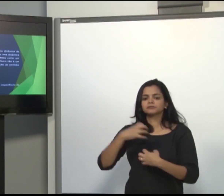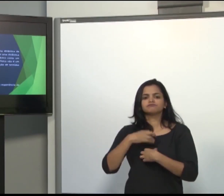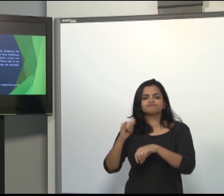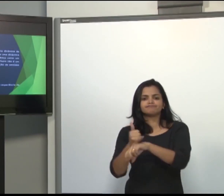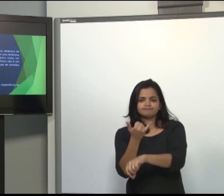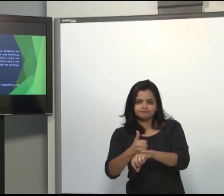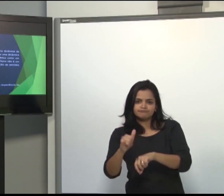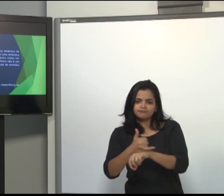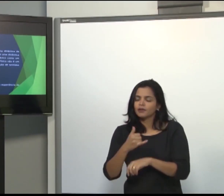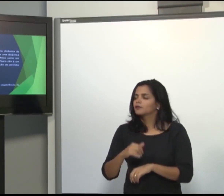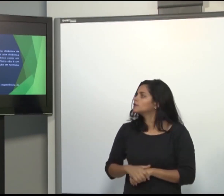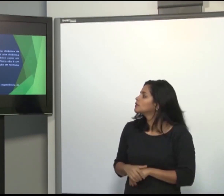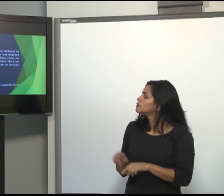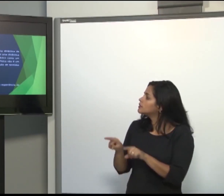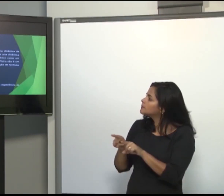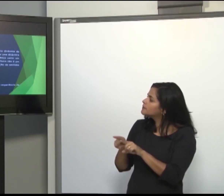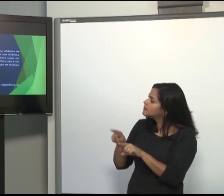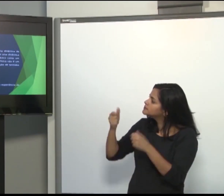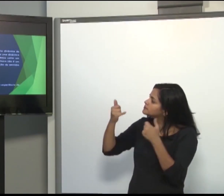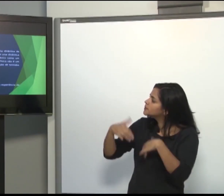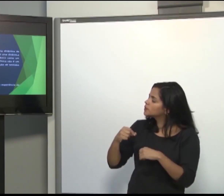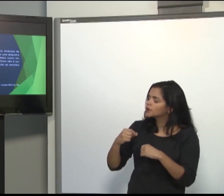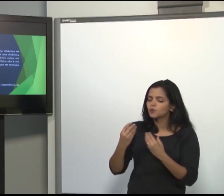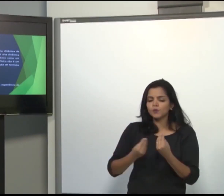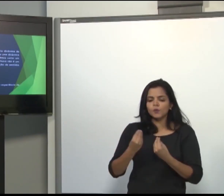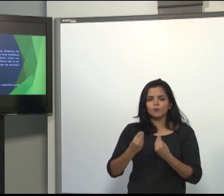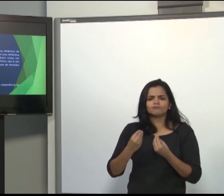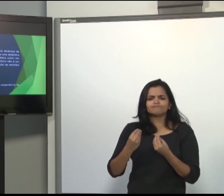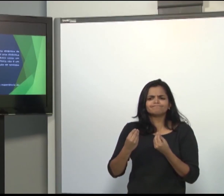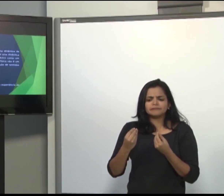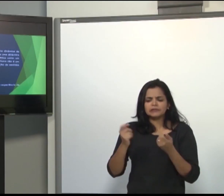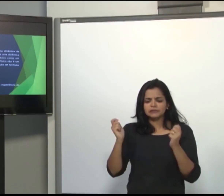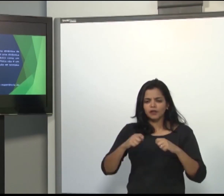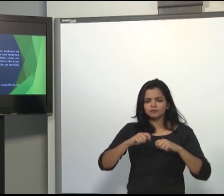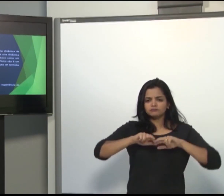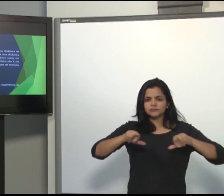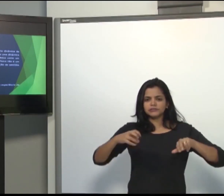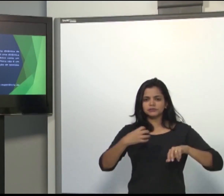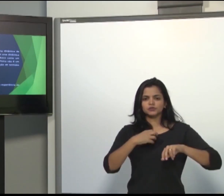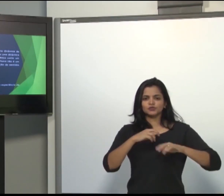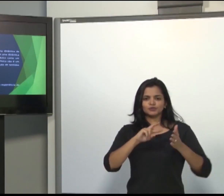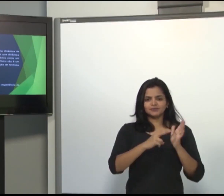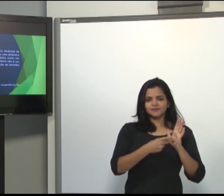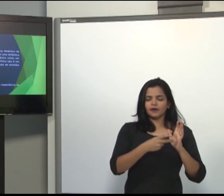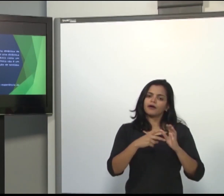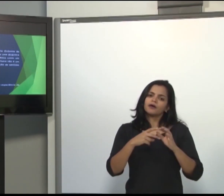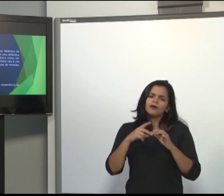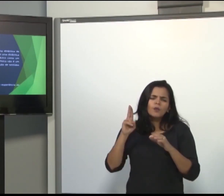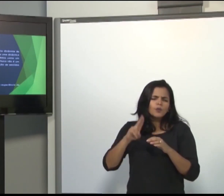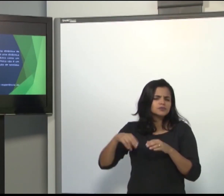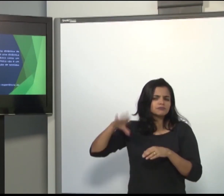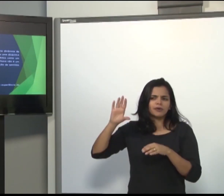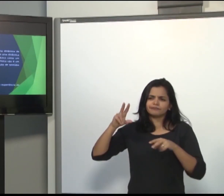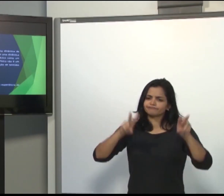pedagogia, estratégias visuais adequadas para esse ensino. E também é necessário